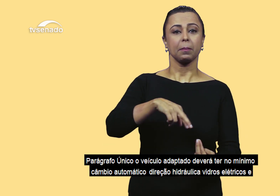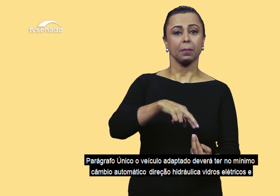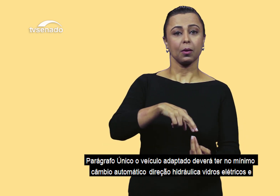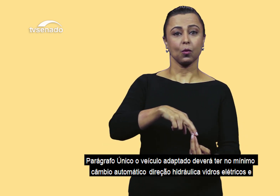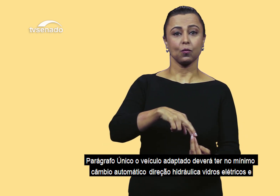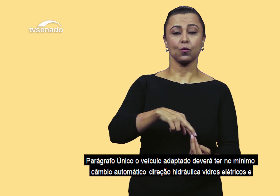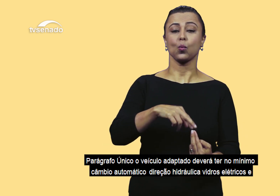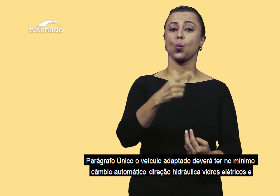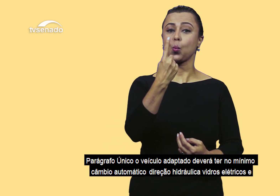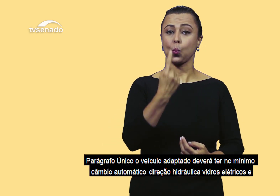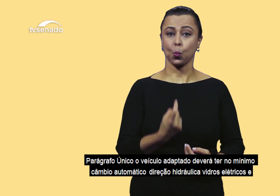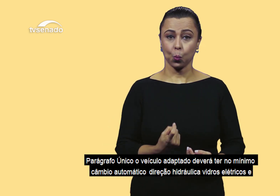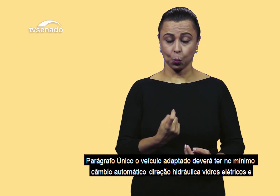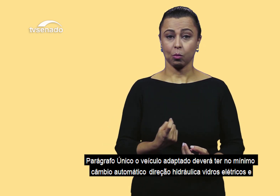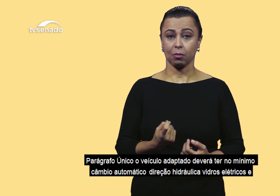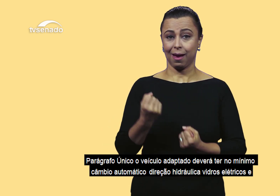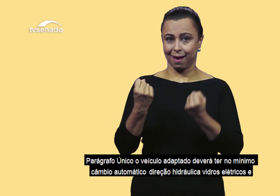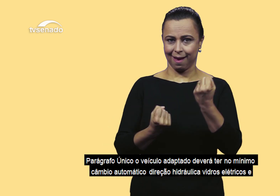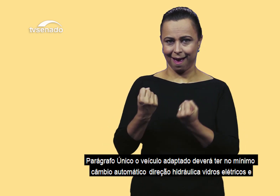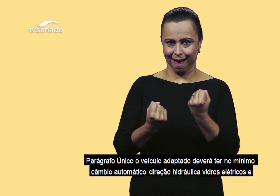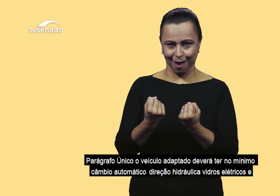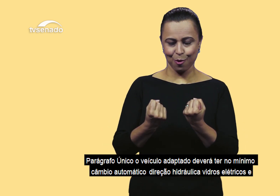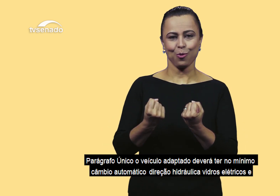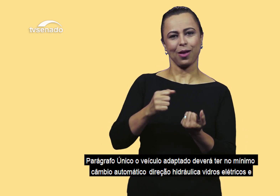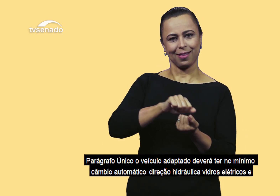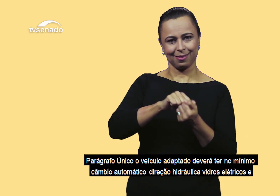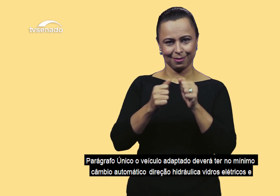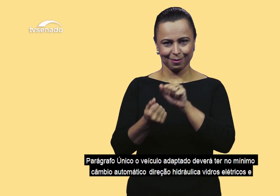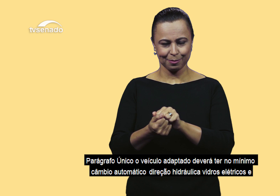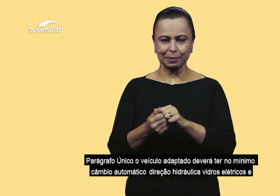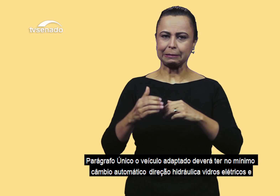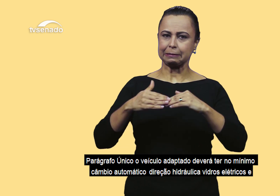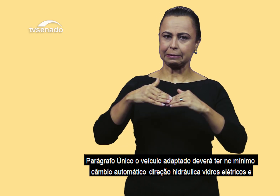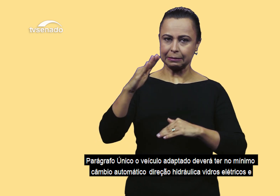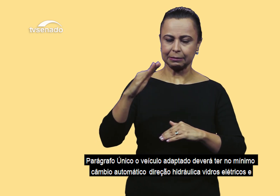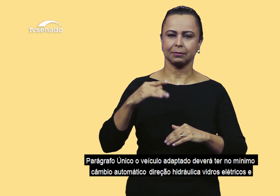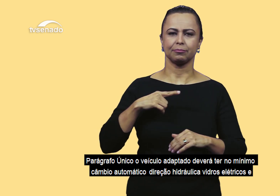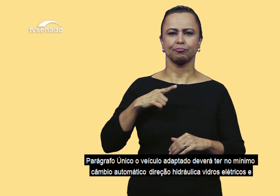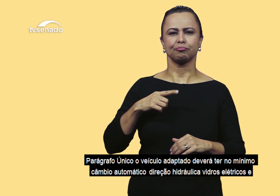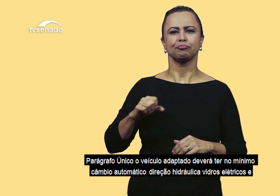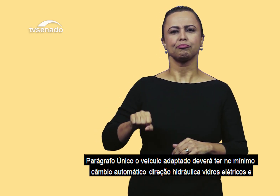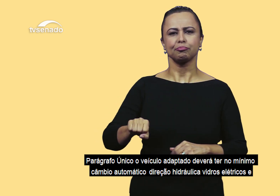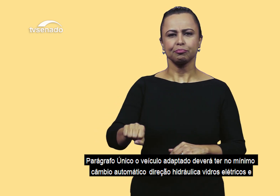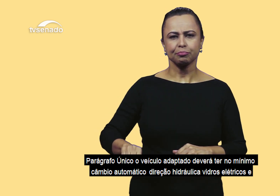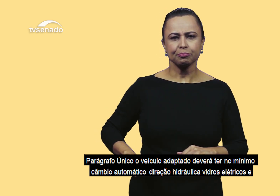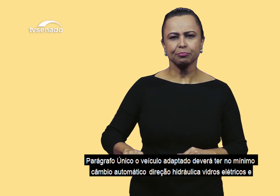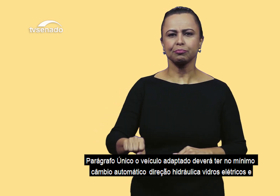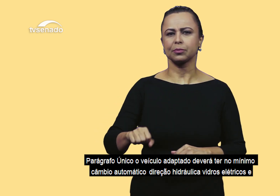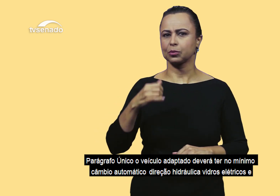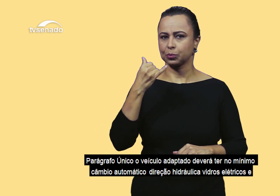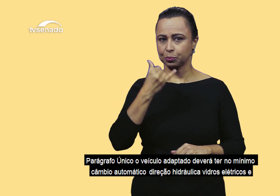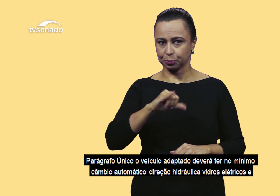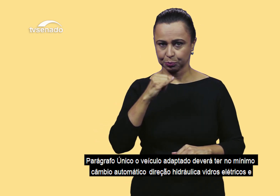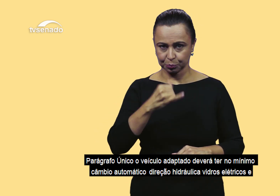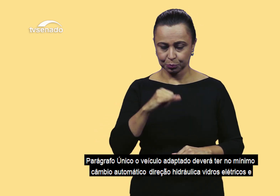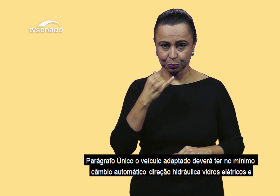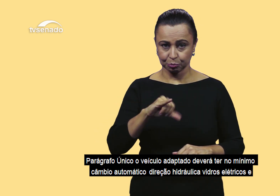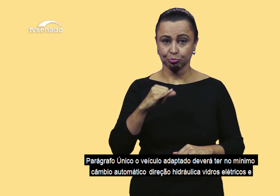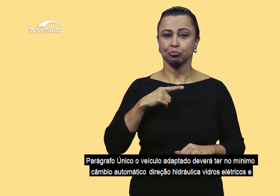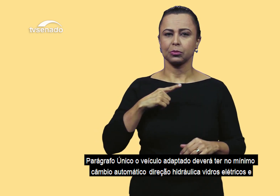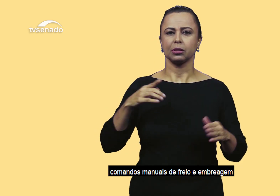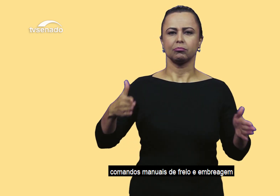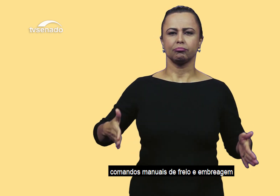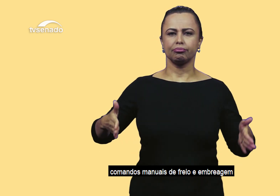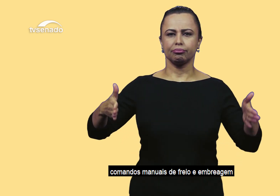Parágrafo único O veículo adaptado deverá ter, no mínimo, câmbio automático, direção hidráulica, vidros